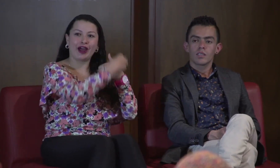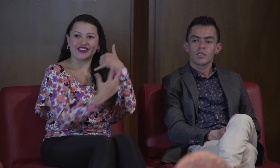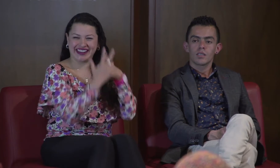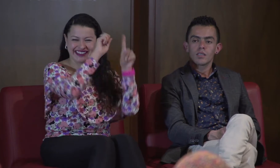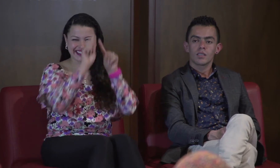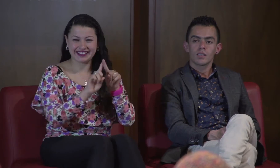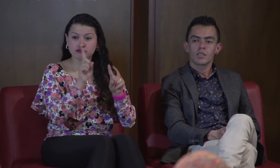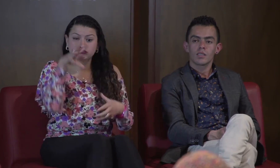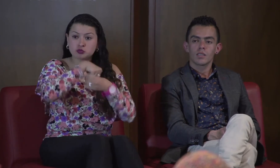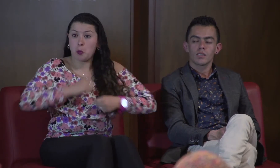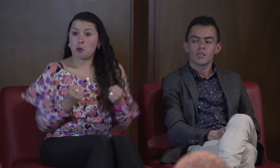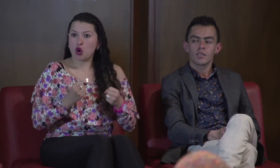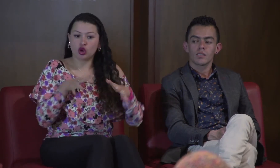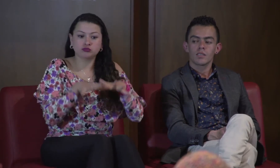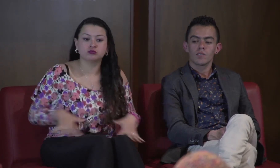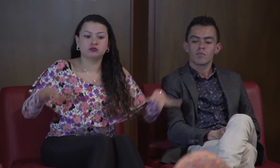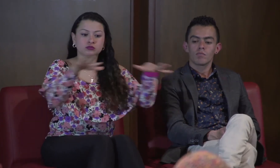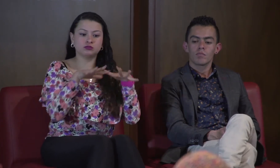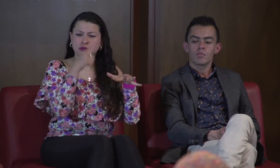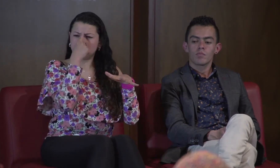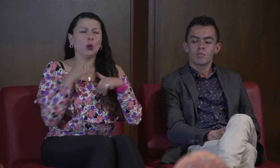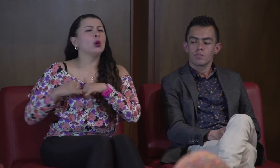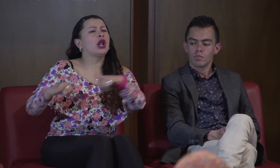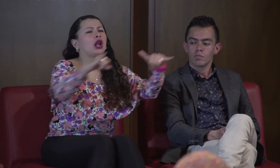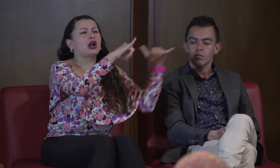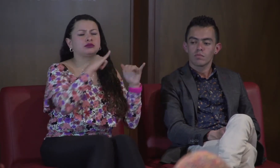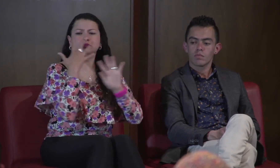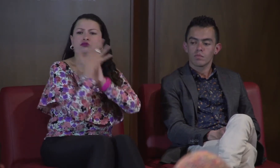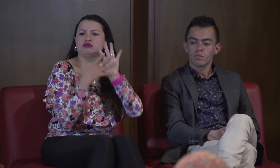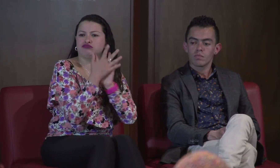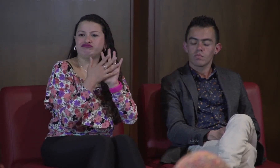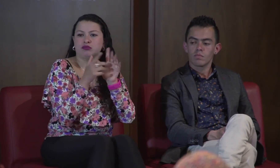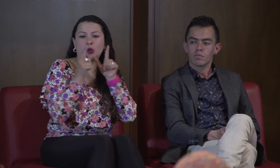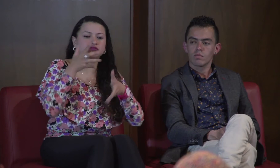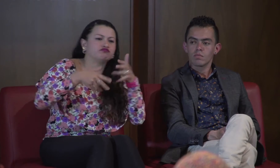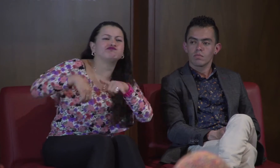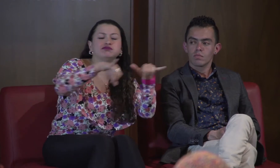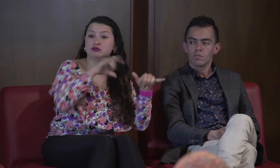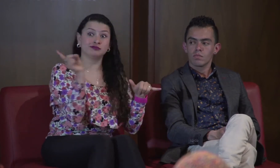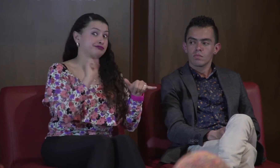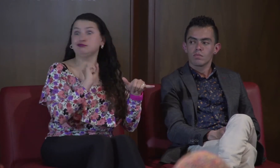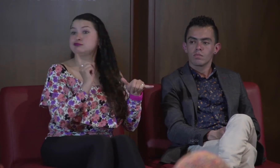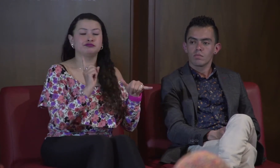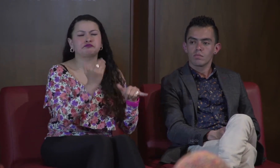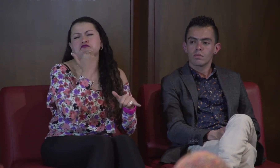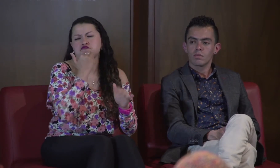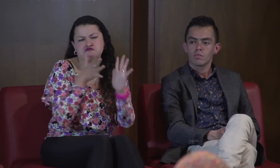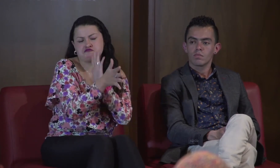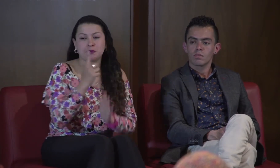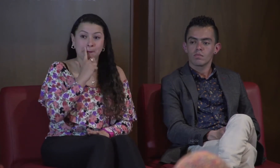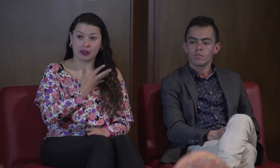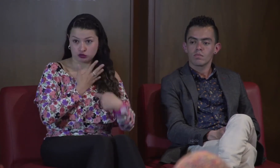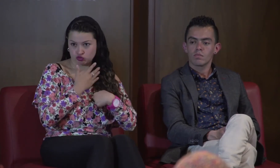de variaciones regionales, que los sordos de la costa tienen unos usos distintos, pero lo mismo ocurre ya a nivel local. No todos